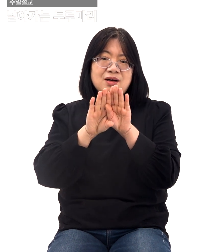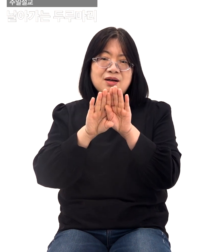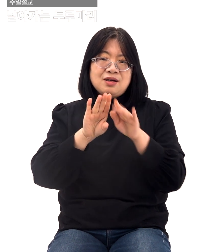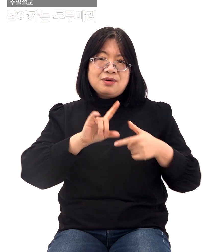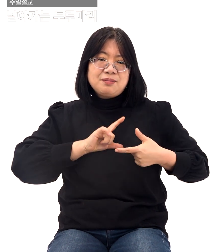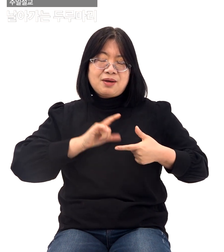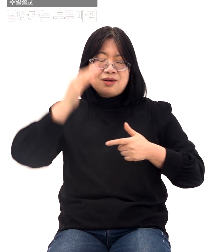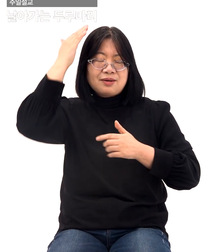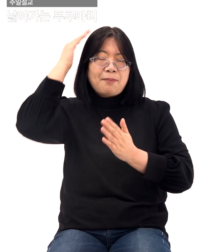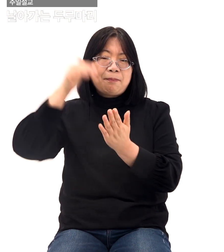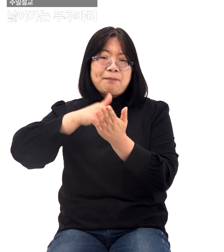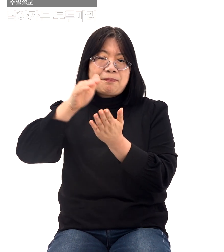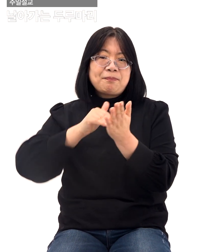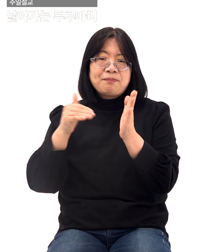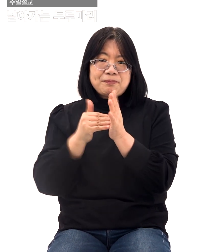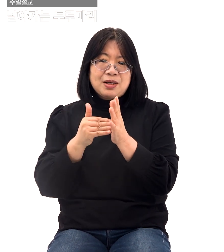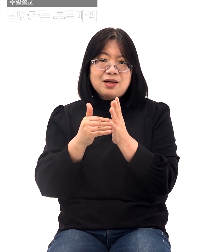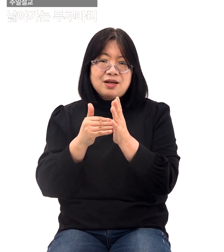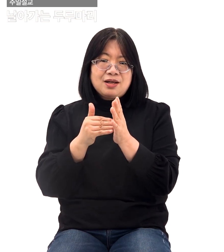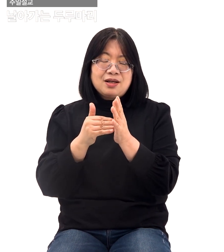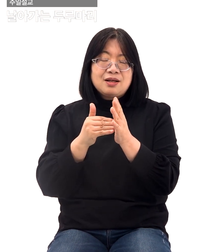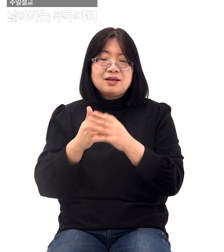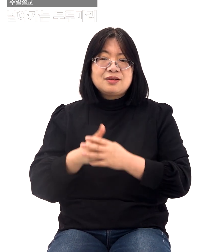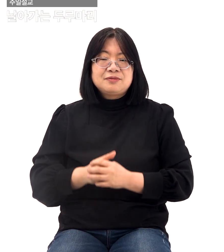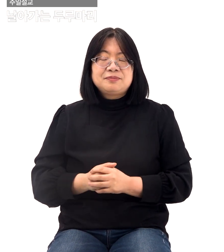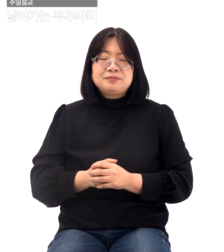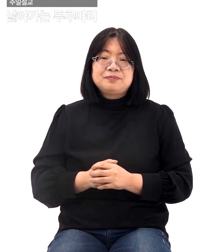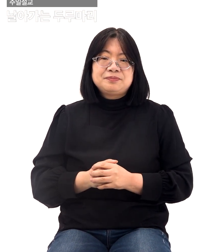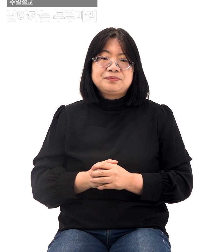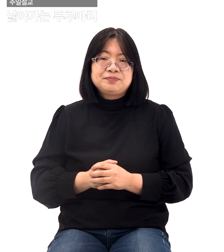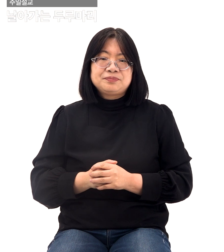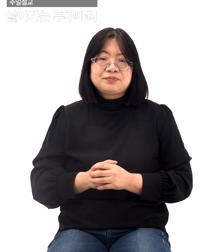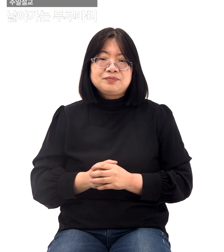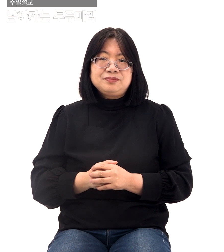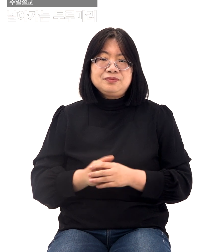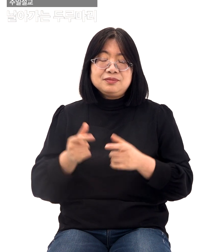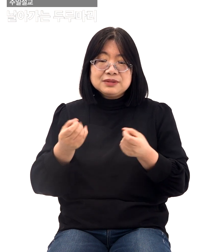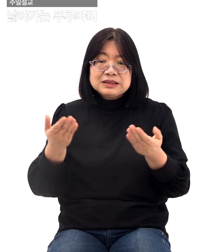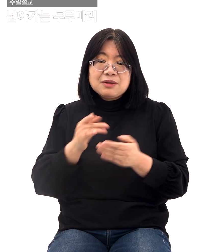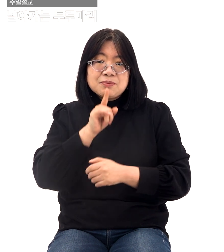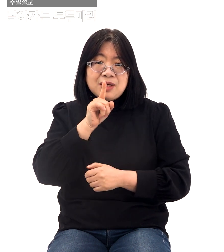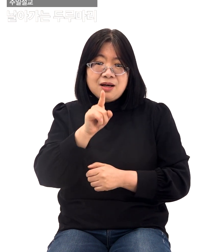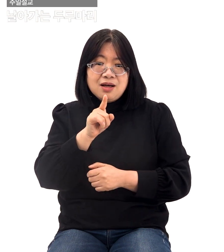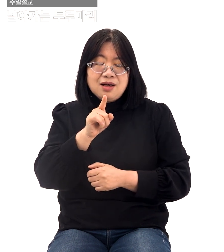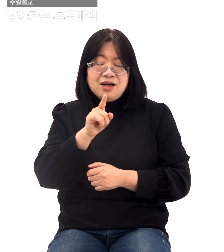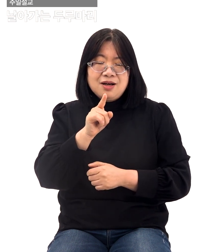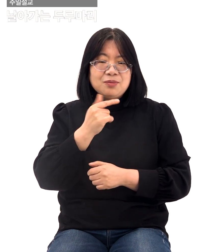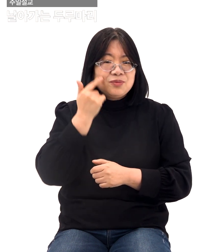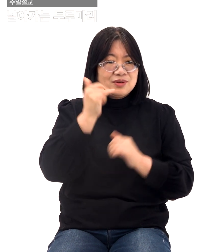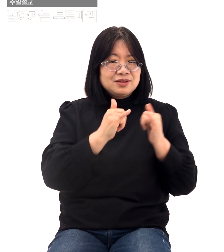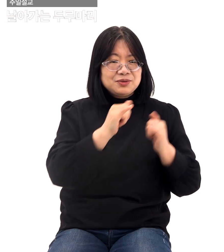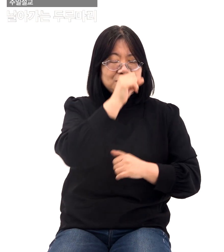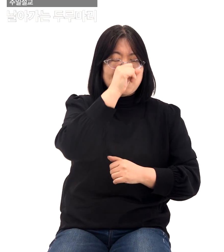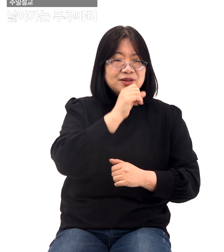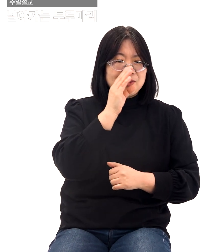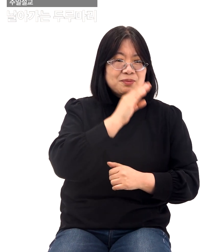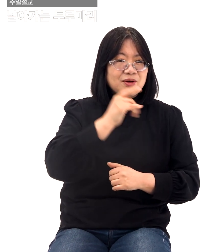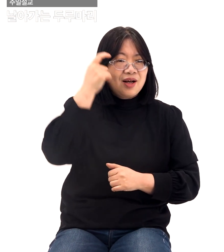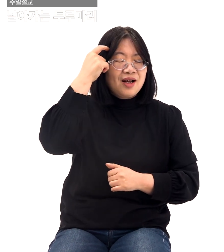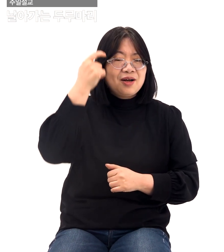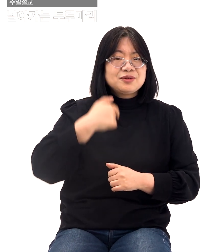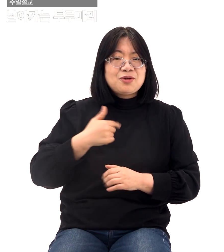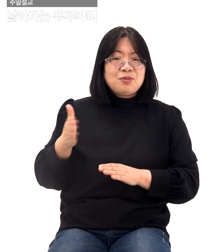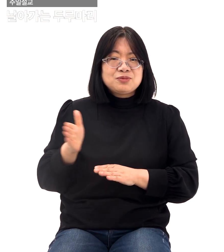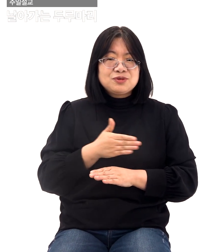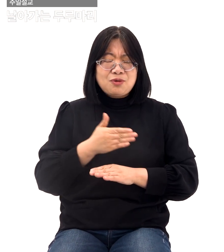명예를 실추시켰습니까? 이런 얘기하면은 목회자들이 좋아할까요, 안 좋아할까요?